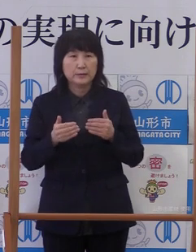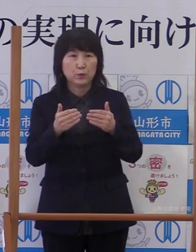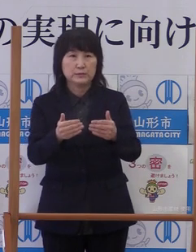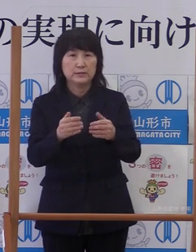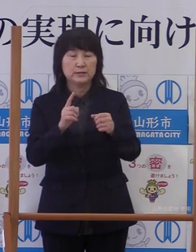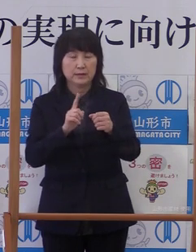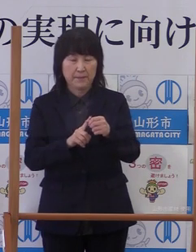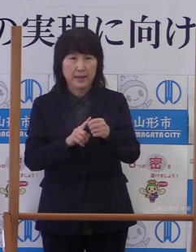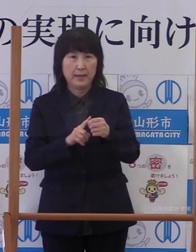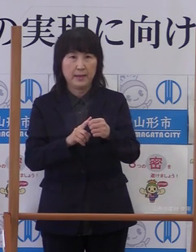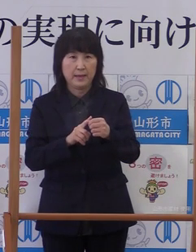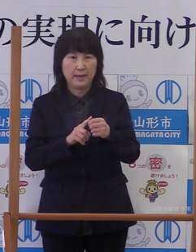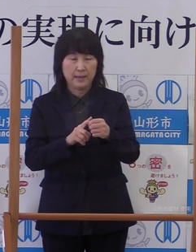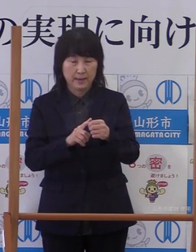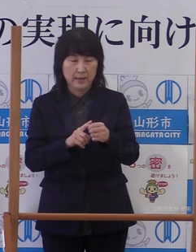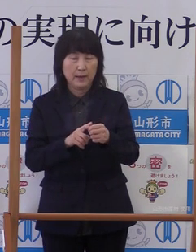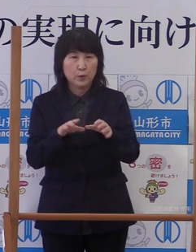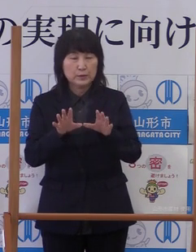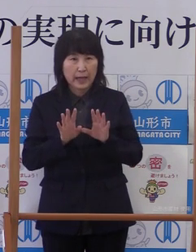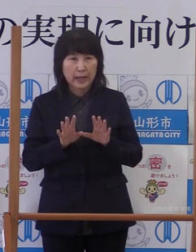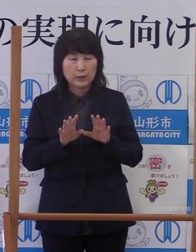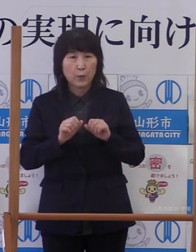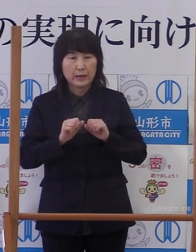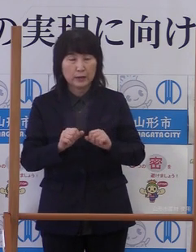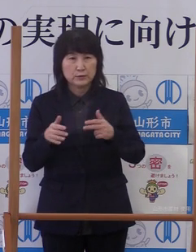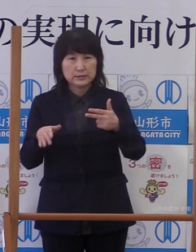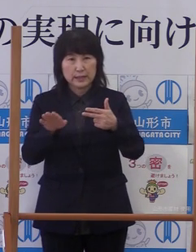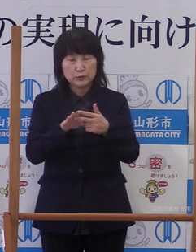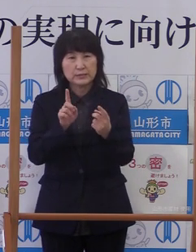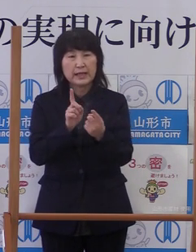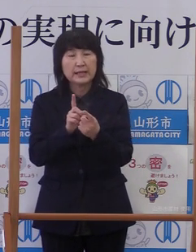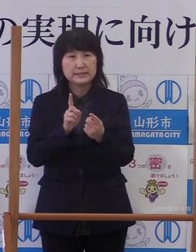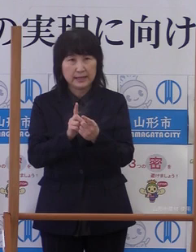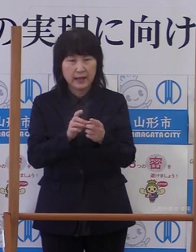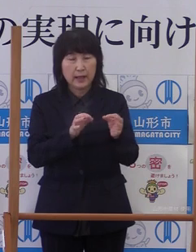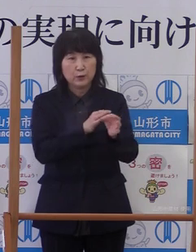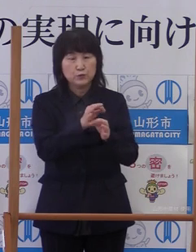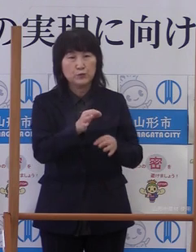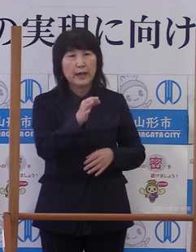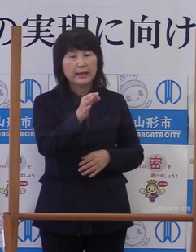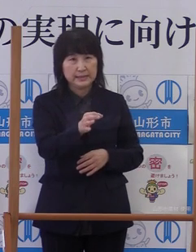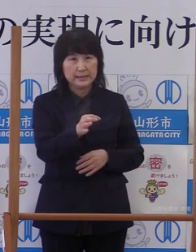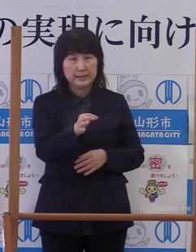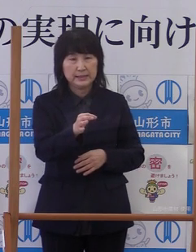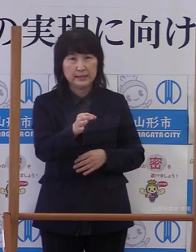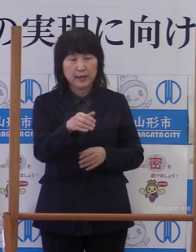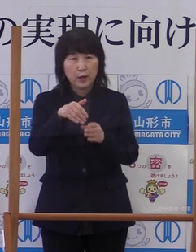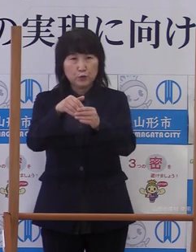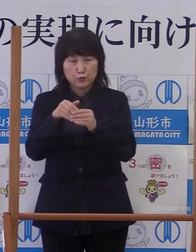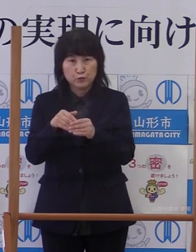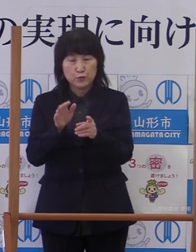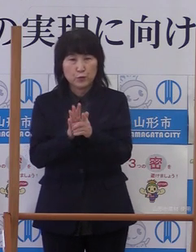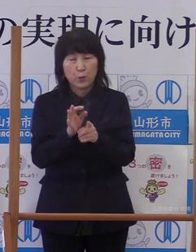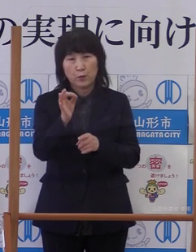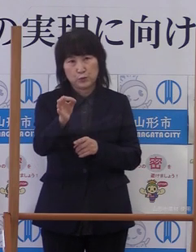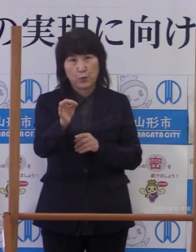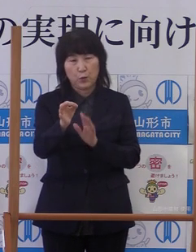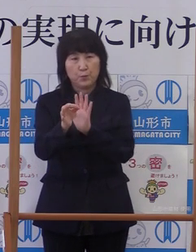、弾力的な受け入れを行う施設に対し、運営費及び増員分の保育士給与の補助を行います